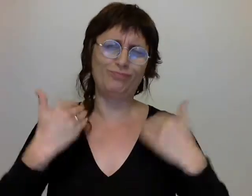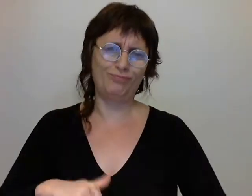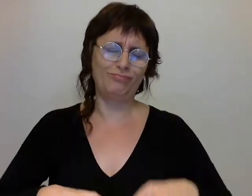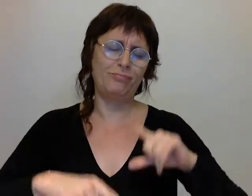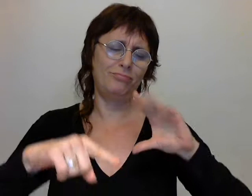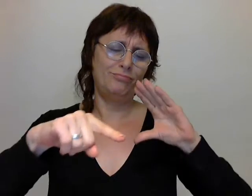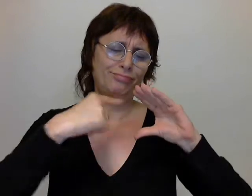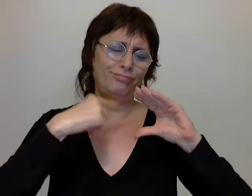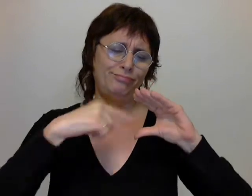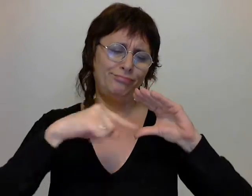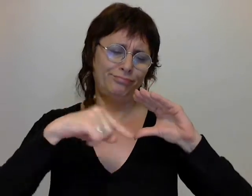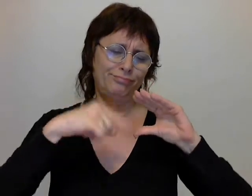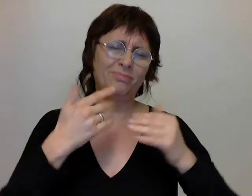Oiga, señor Sintier, quizá...